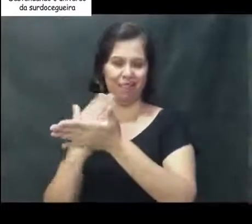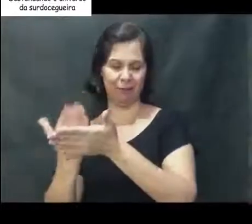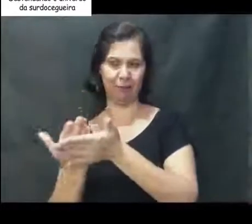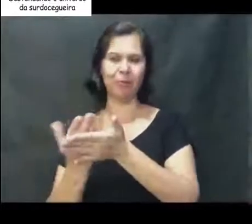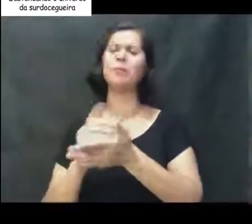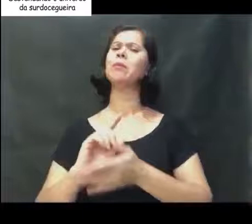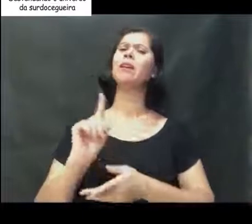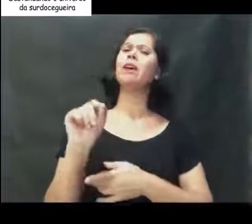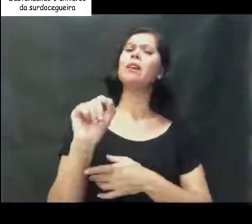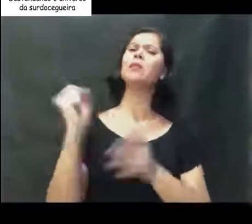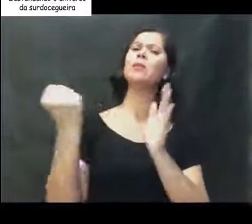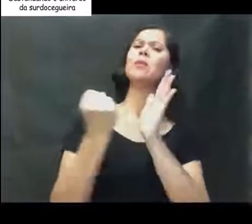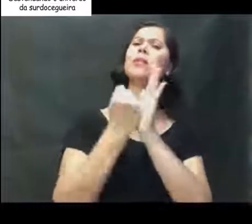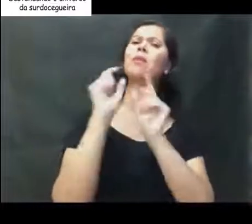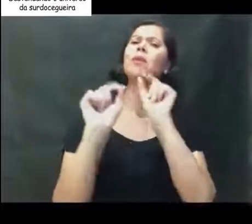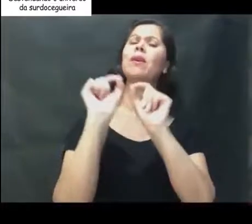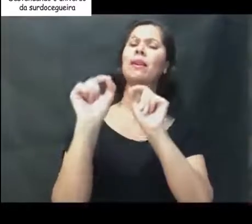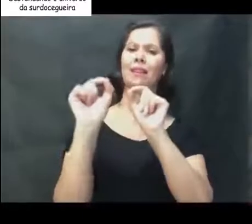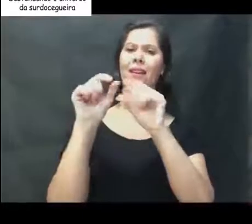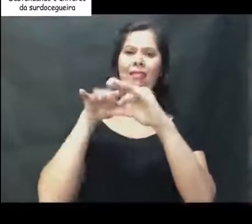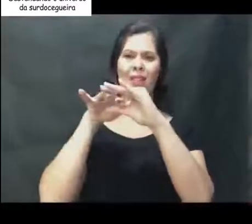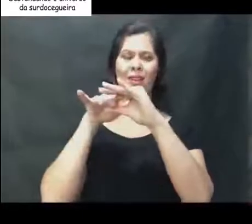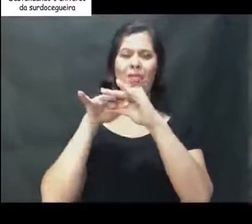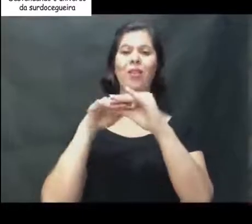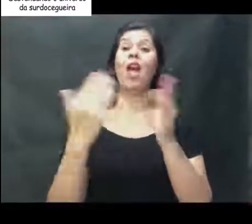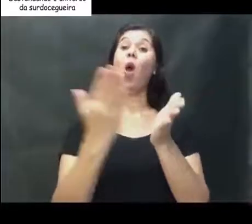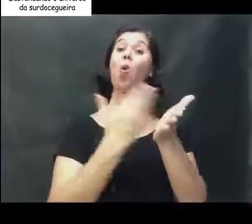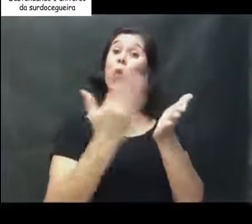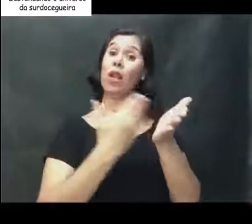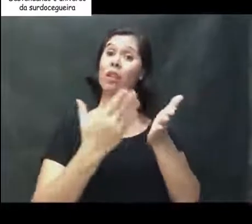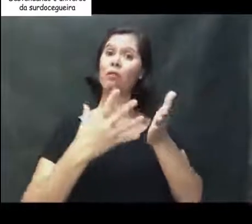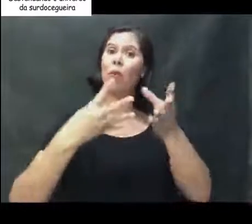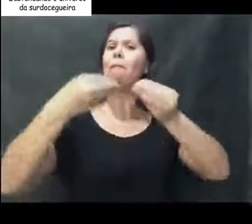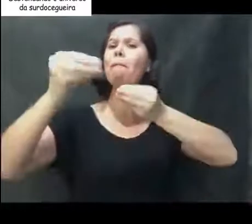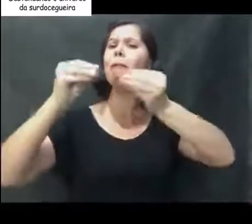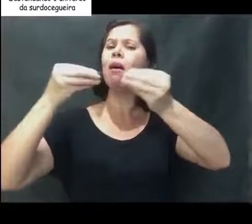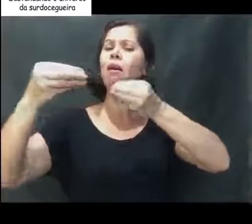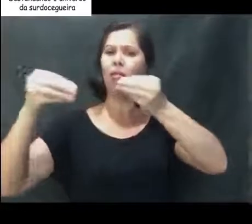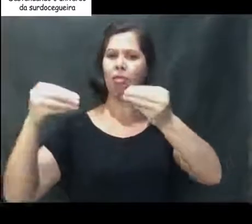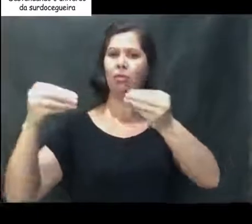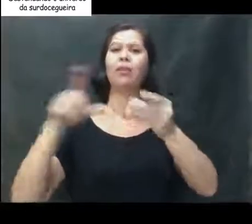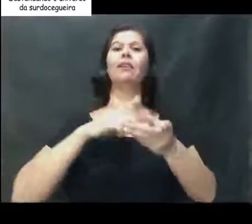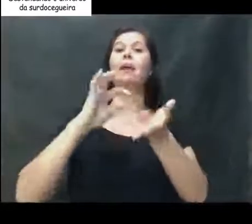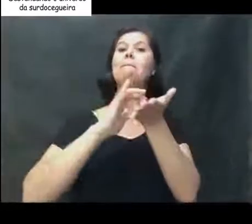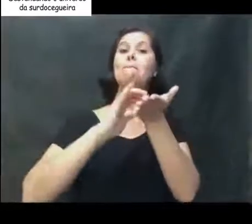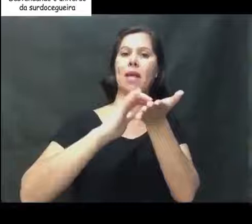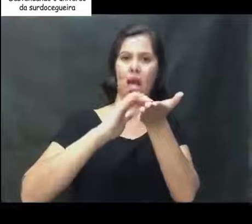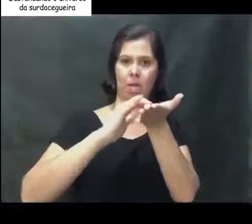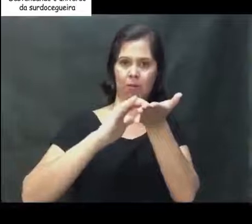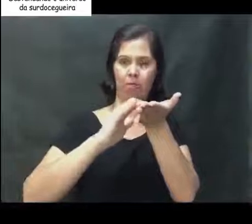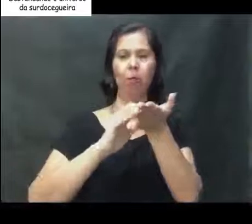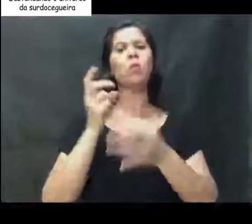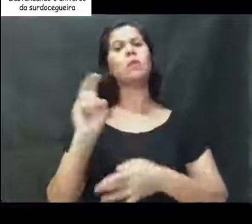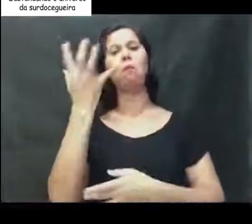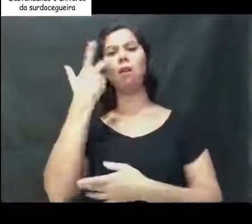esse símbolo tátil é um livrinho de pano que eu passei para o Braille. Então, todas as vezes que as crianças iam